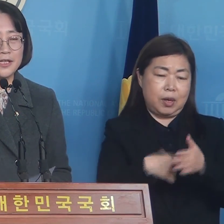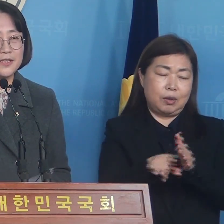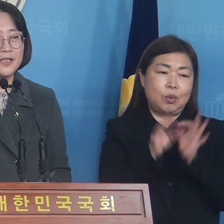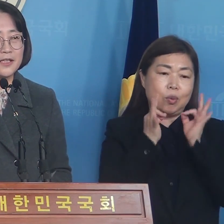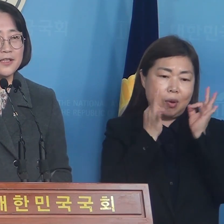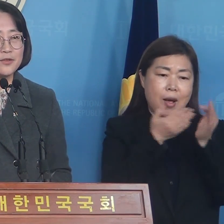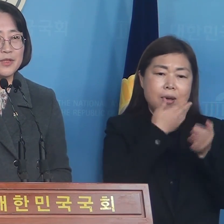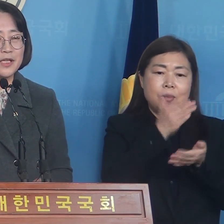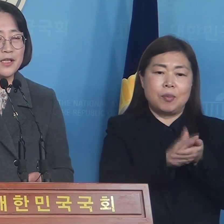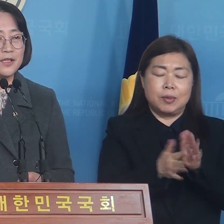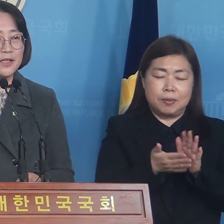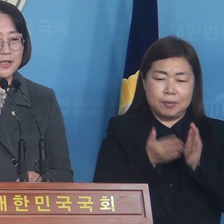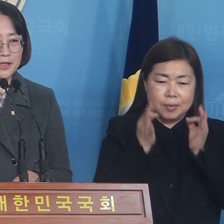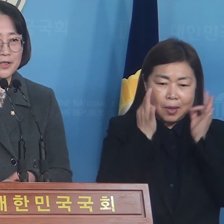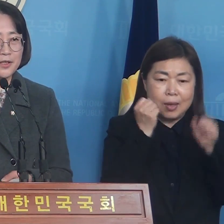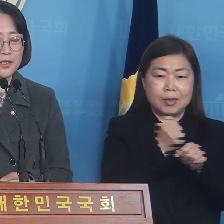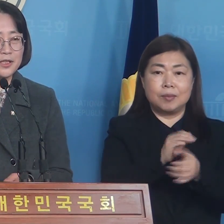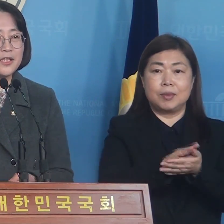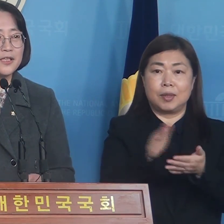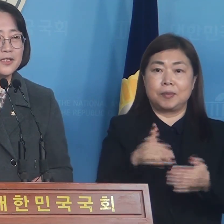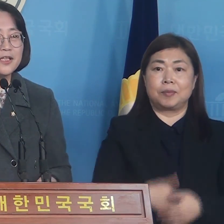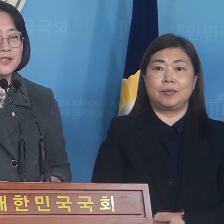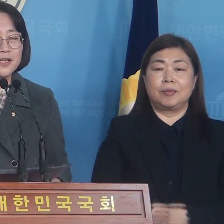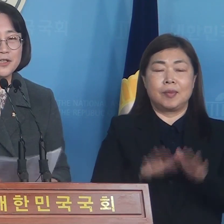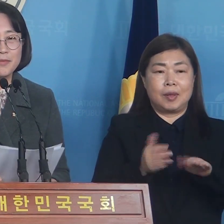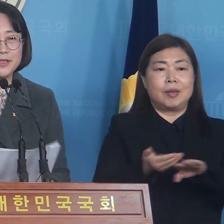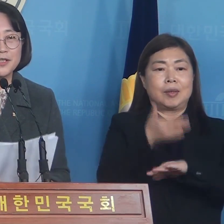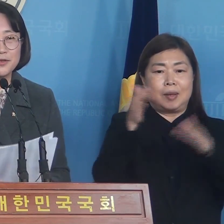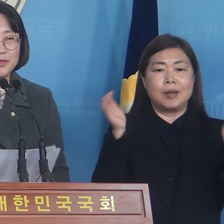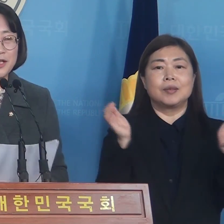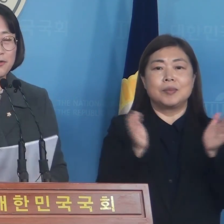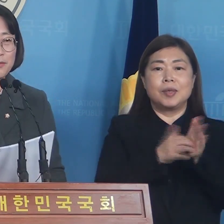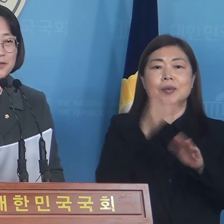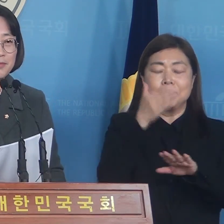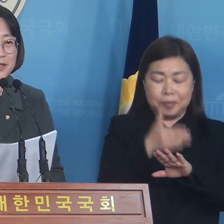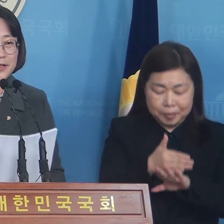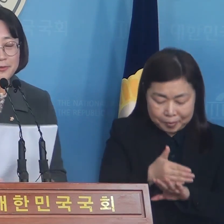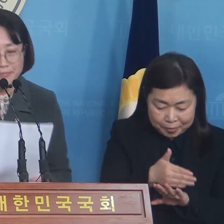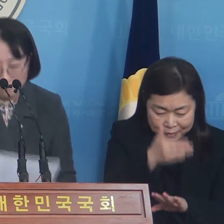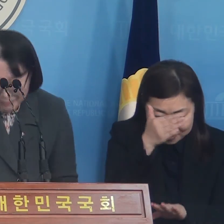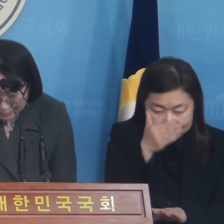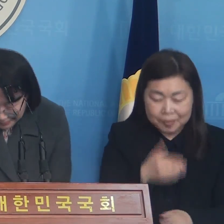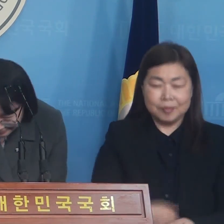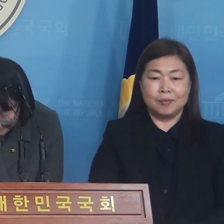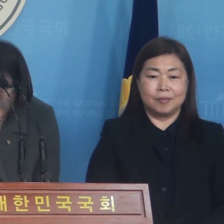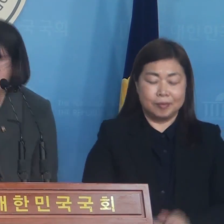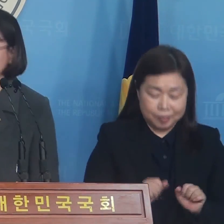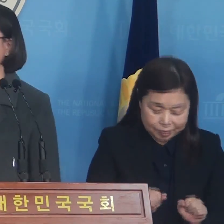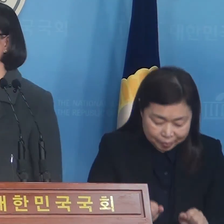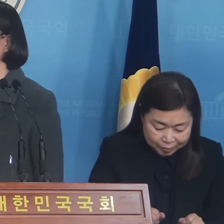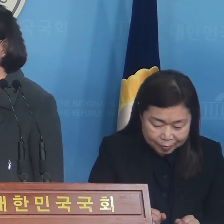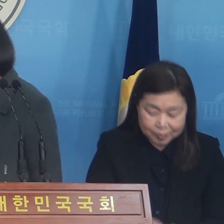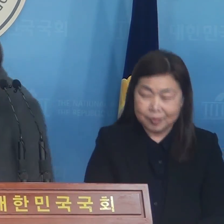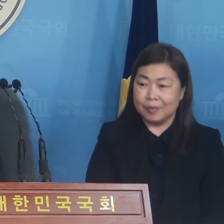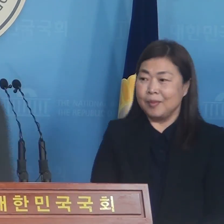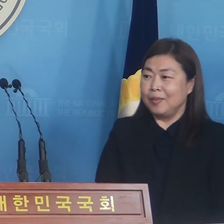노력을 아끼지 않겠습니다. 이상 기자회견 마치겠습니다. 고맙습니다.